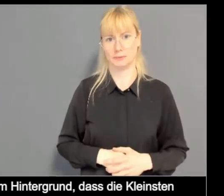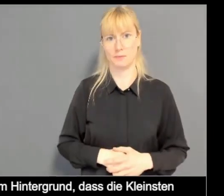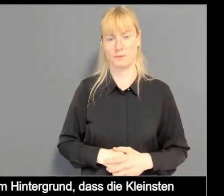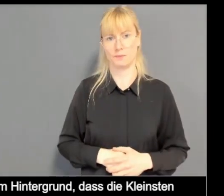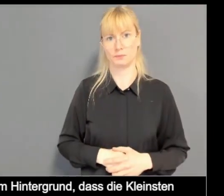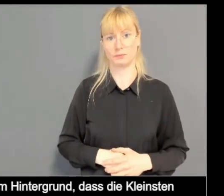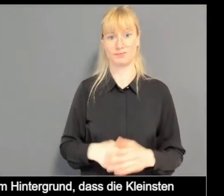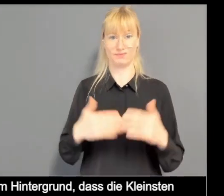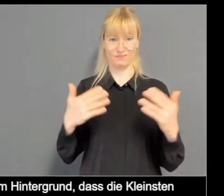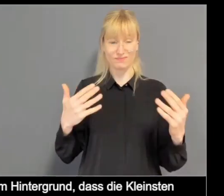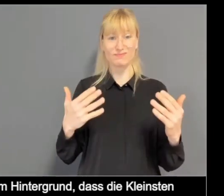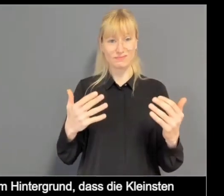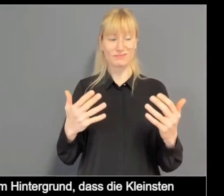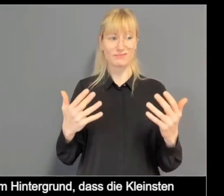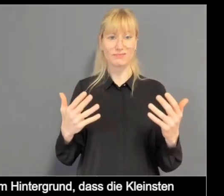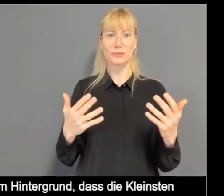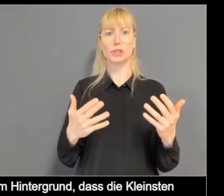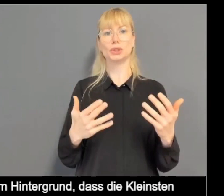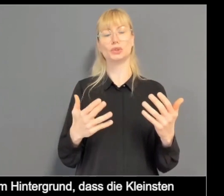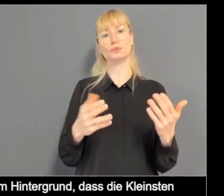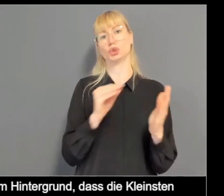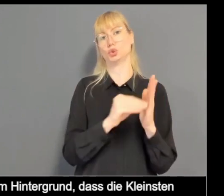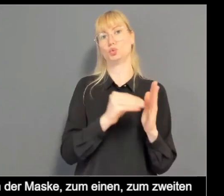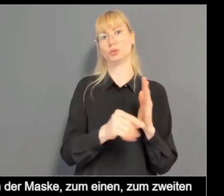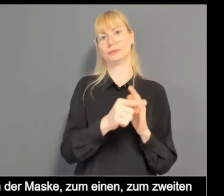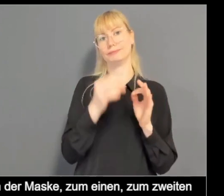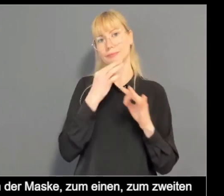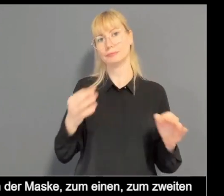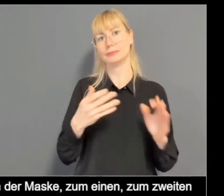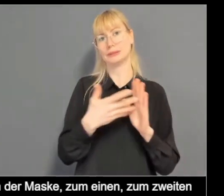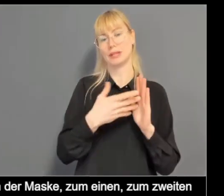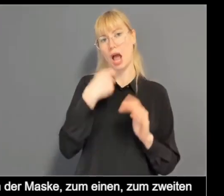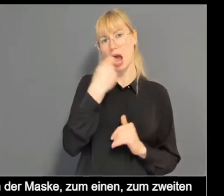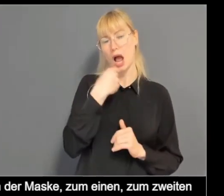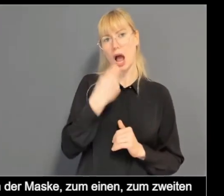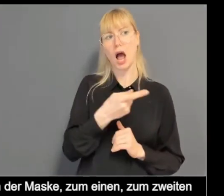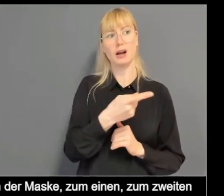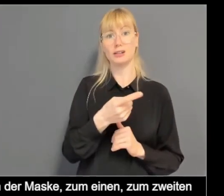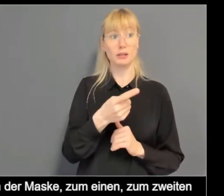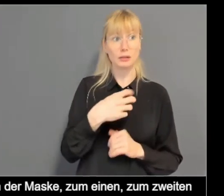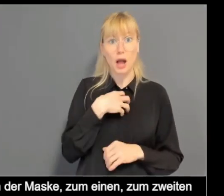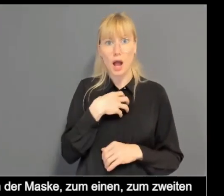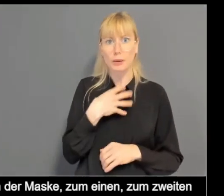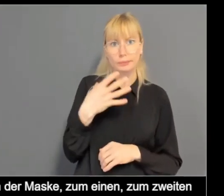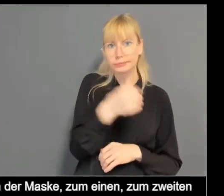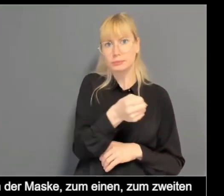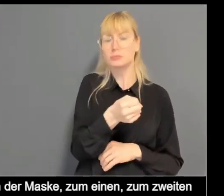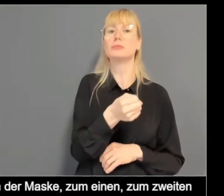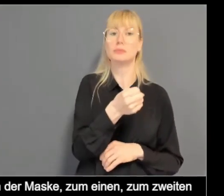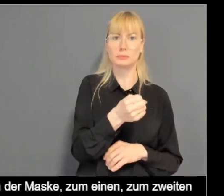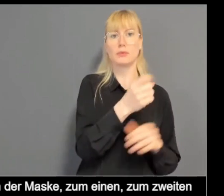Zahl von Ansteckungen, die wir dann durch das Testen an den Schulen bemerken und damit auch diejenigen isolieren,